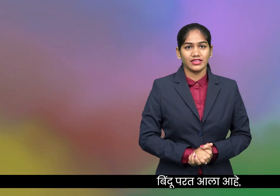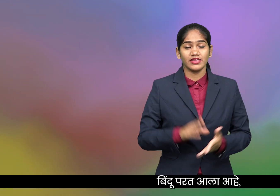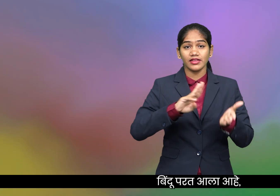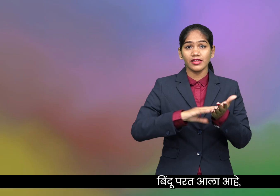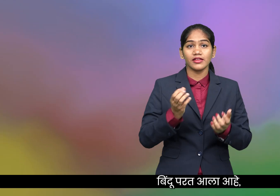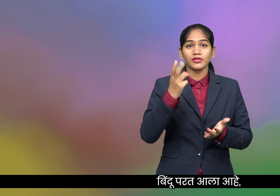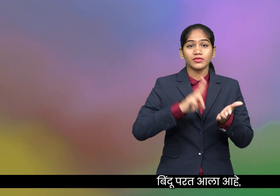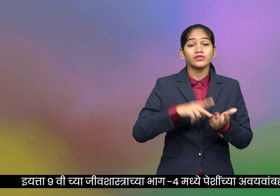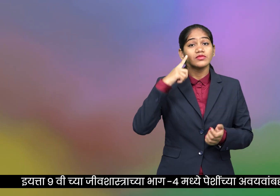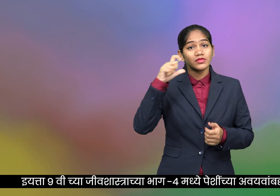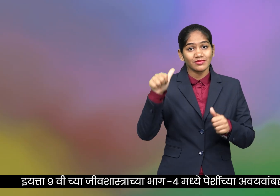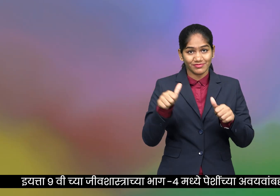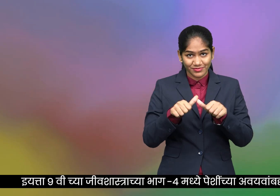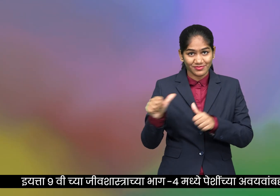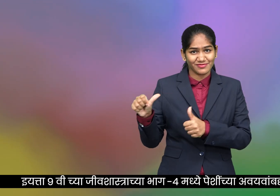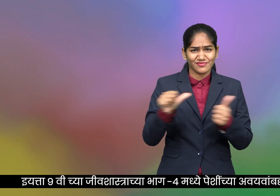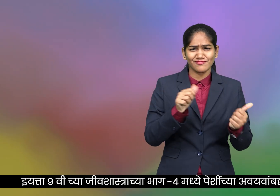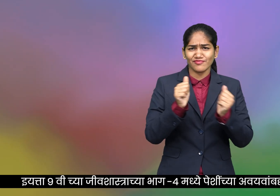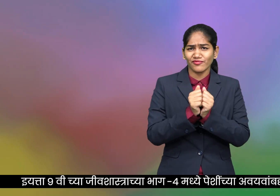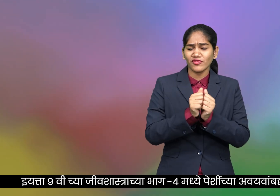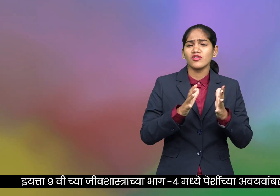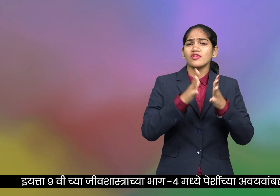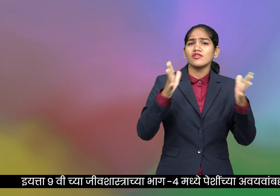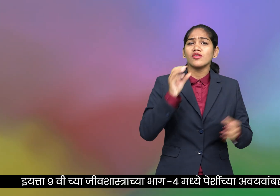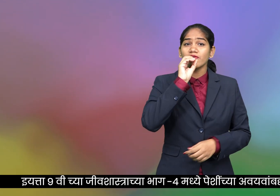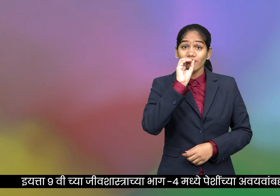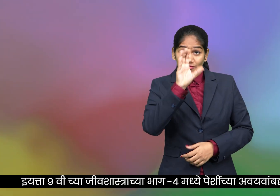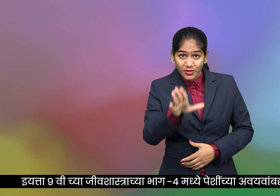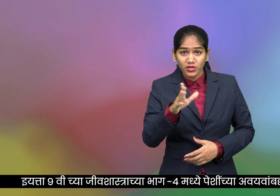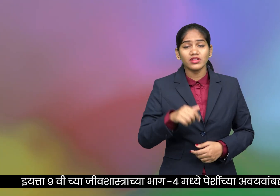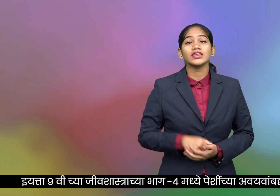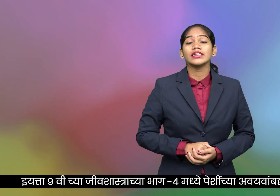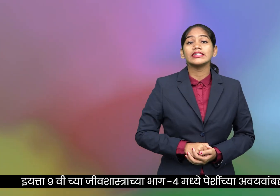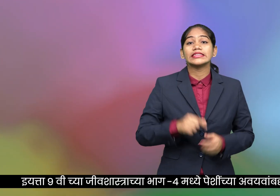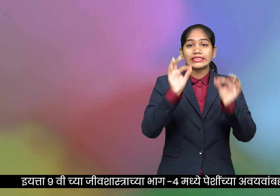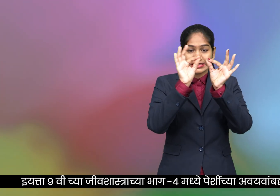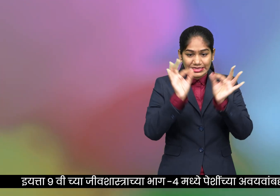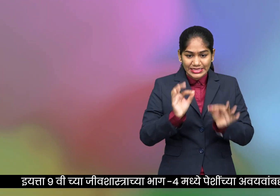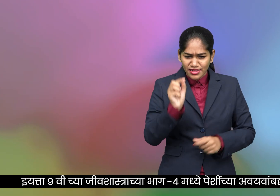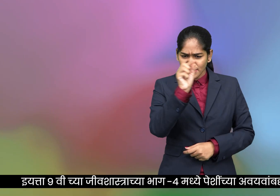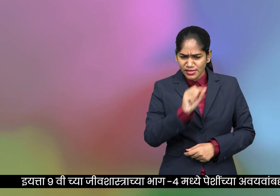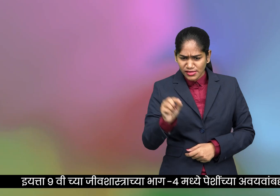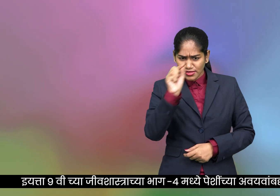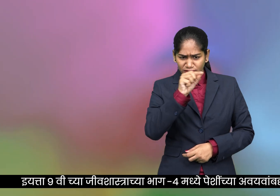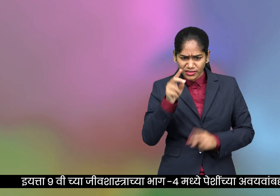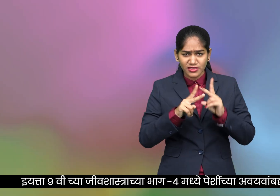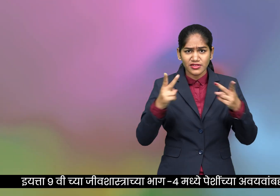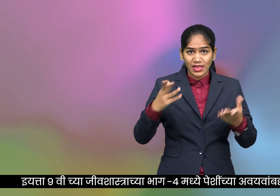सुषमा परत आली आहे. इयत्ता 9वीच्या जीवशास्त्राच्या भाग 4 मध्ये पेशींच्या अवयवांबद्दल